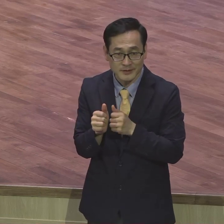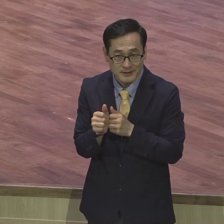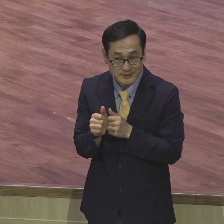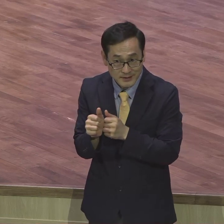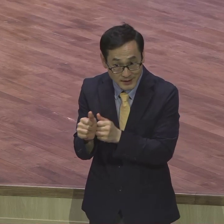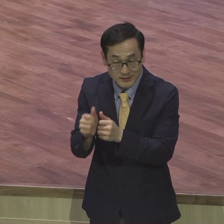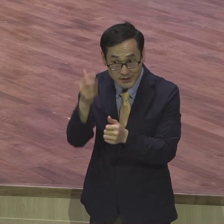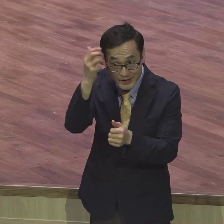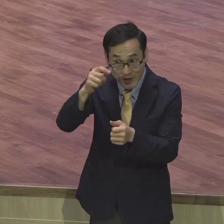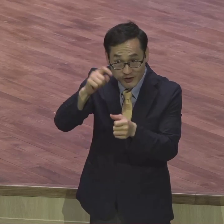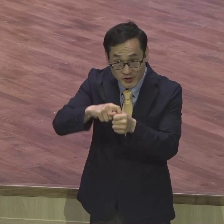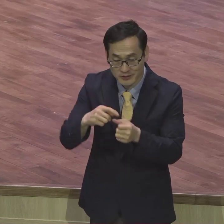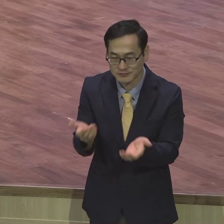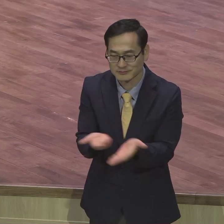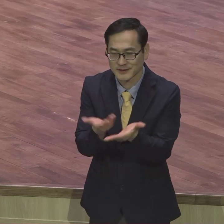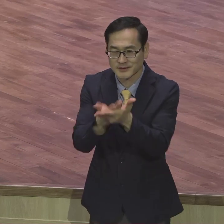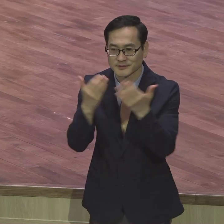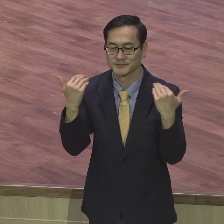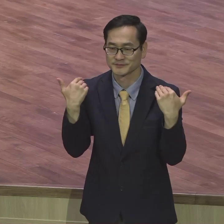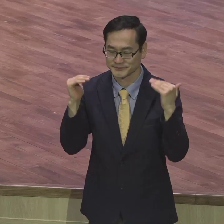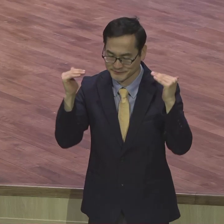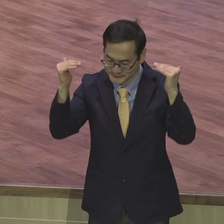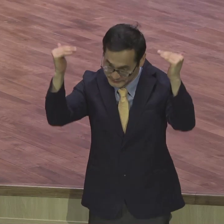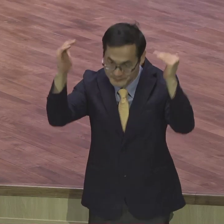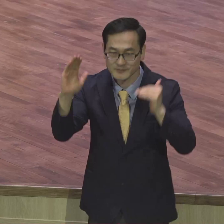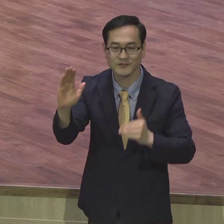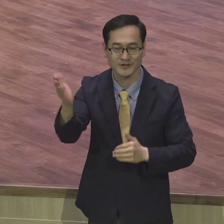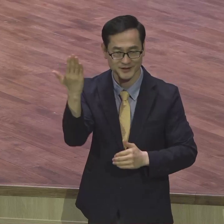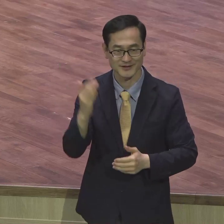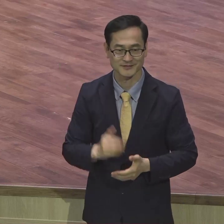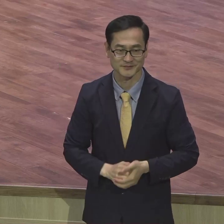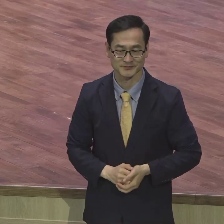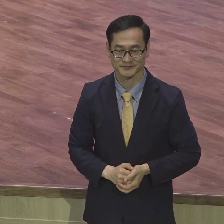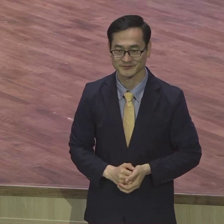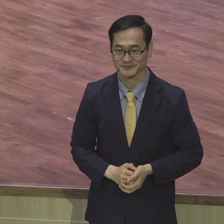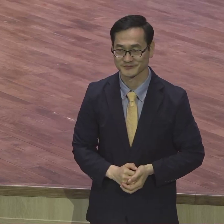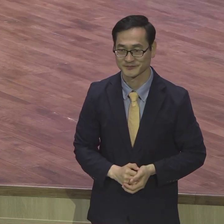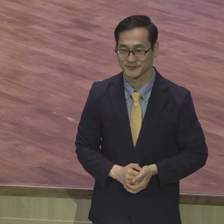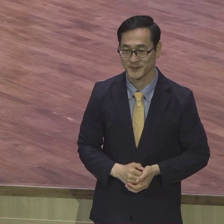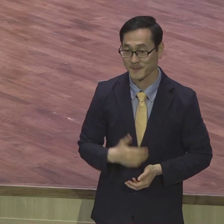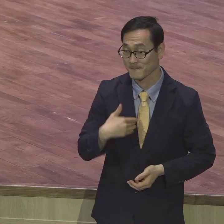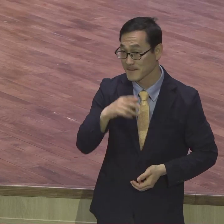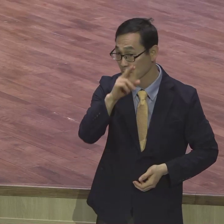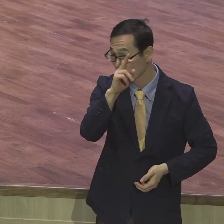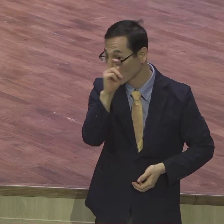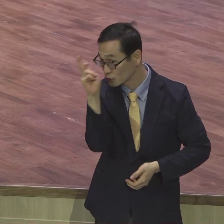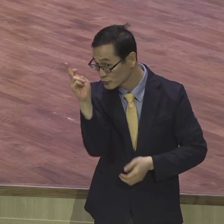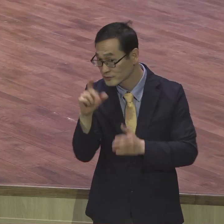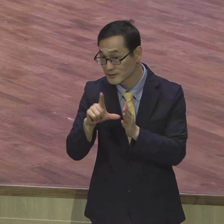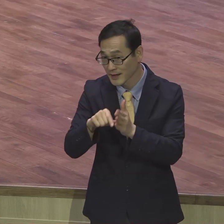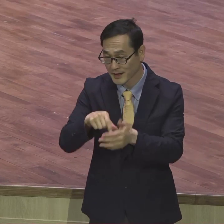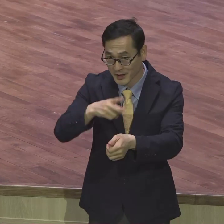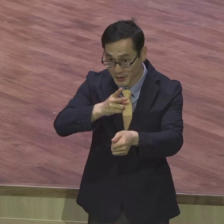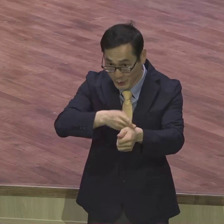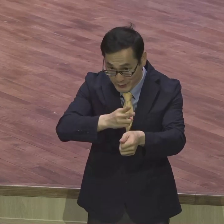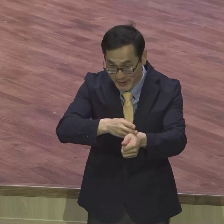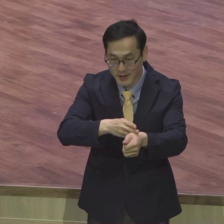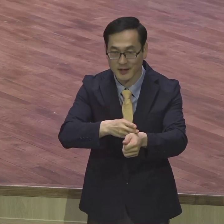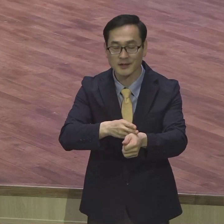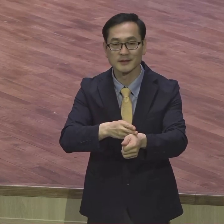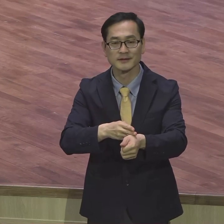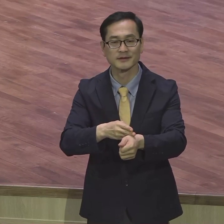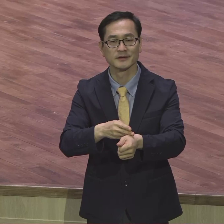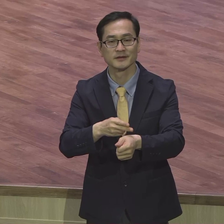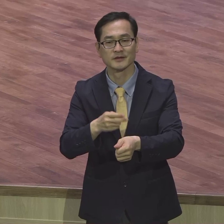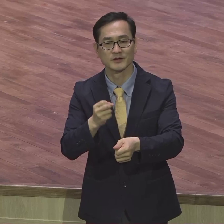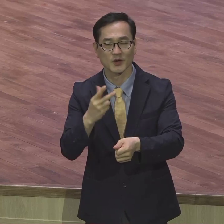영적 성장이 일어나. 제가 오늘 지금 오후에 교사, 교육자 또